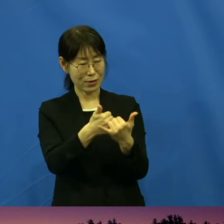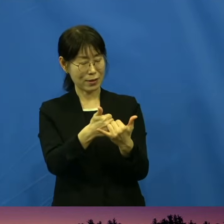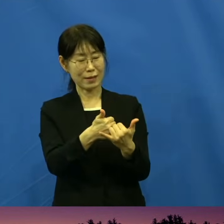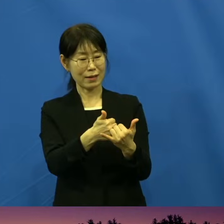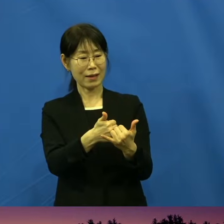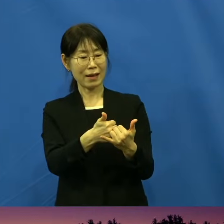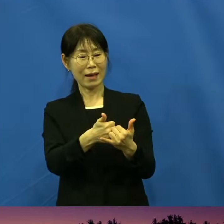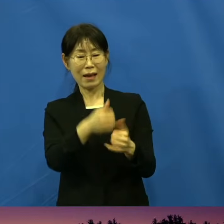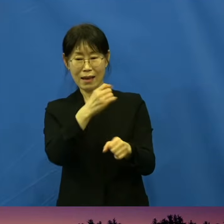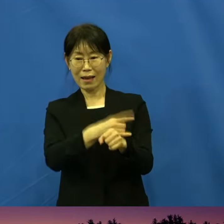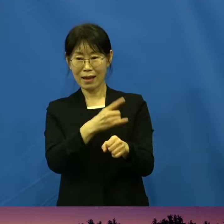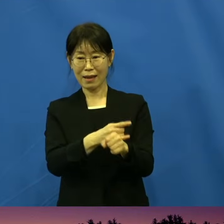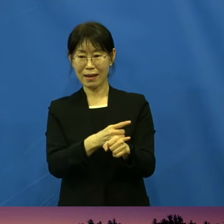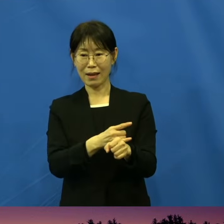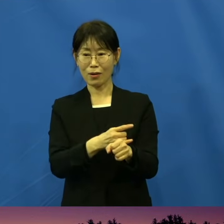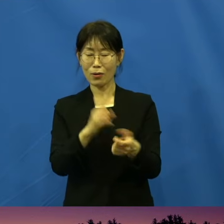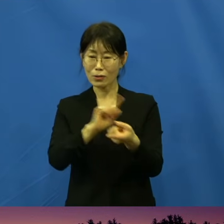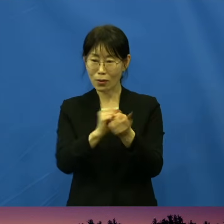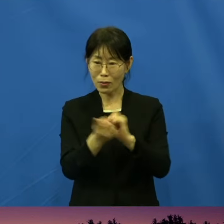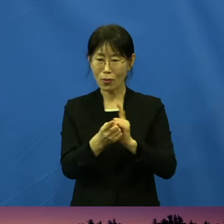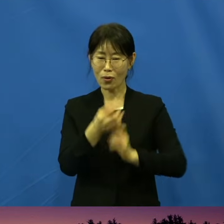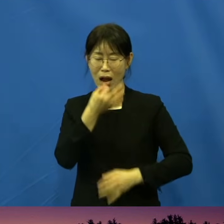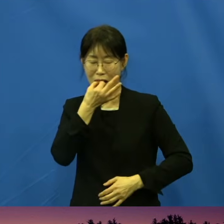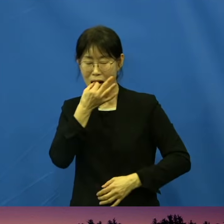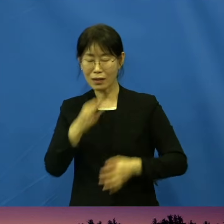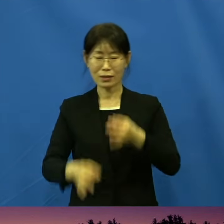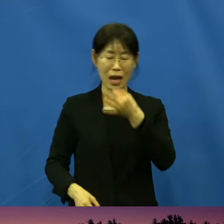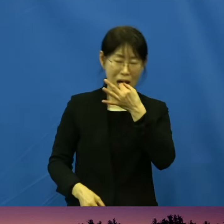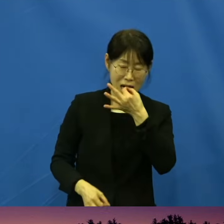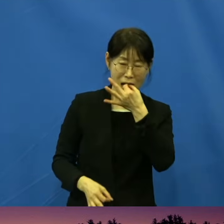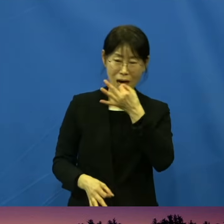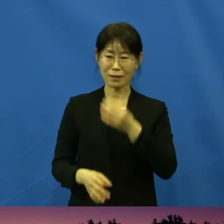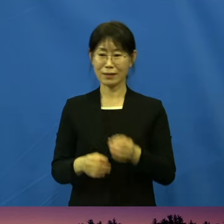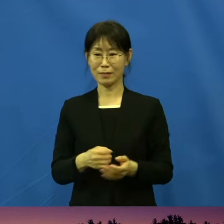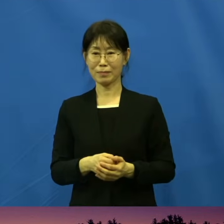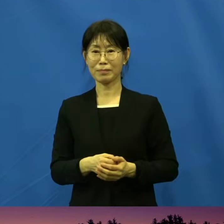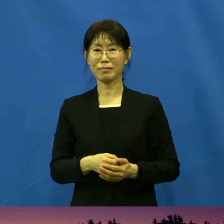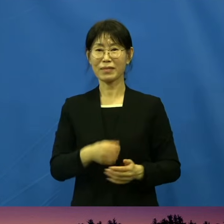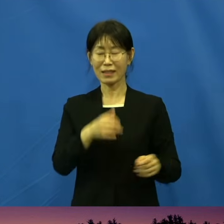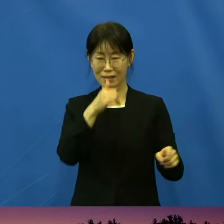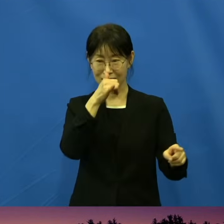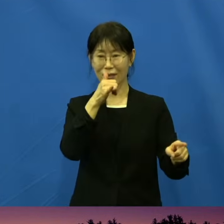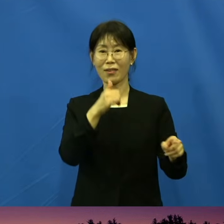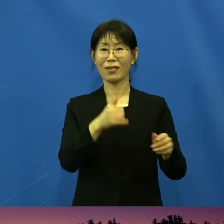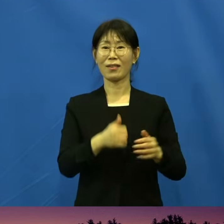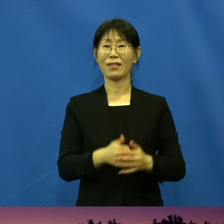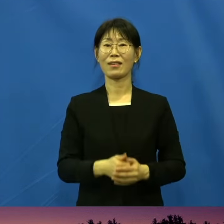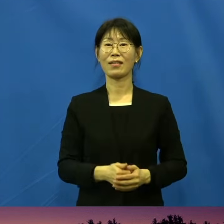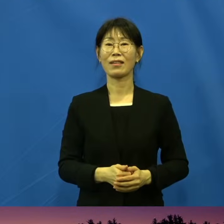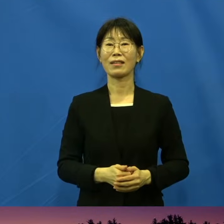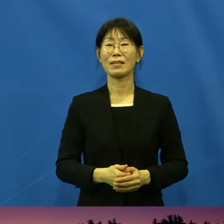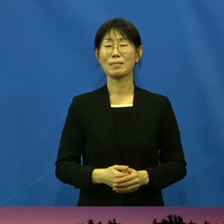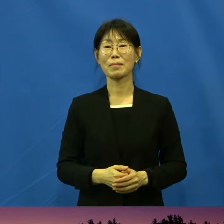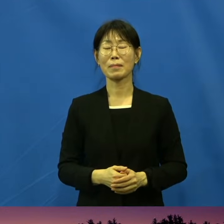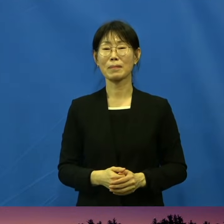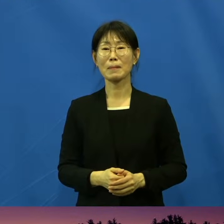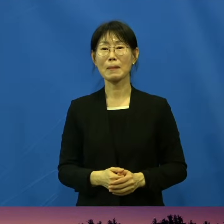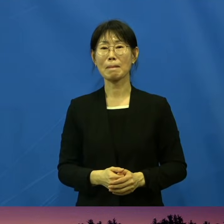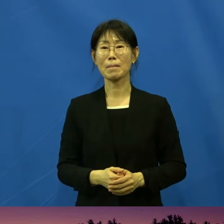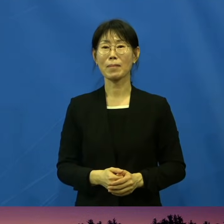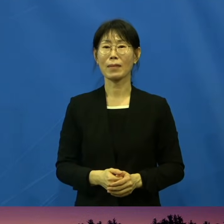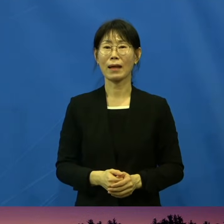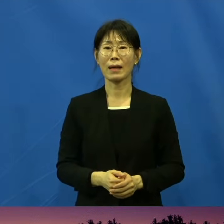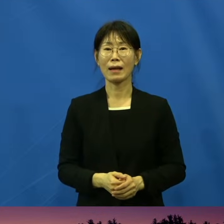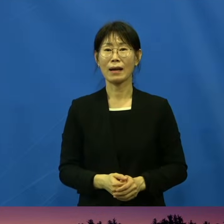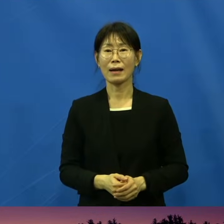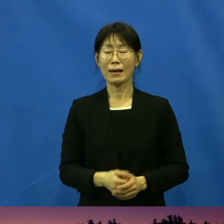여러분, 때로는 교회에서도 마찬가지예요. 그런 교회 가면 틀림없이 십자가가 없어요. 복음이 희미하거나 복음이 사라진 교회, 십자가가